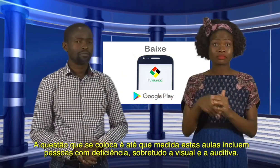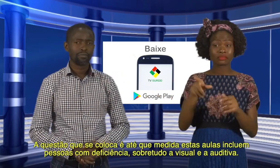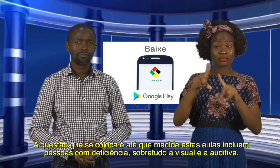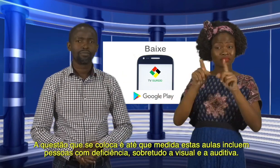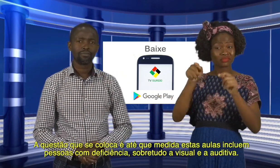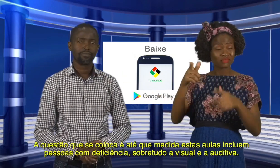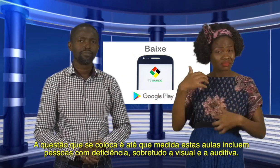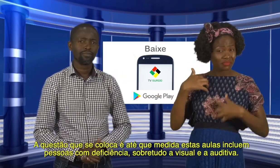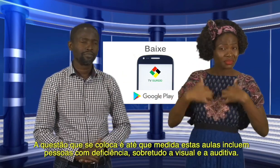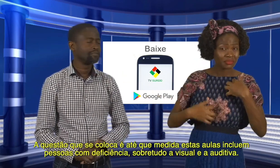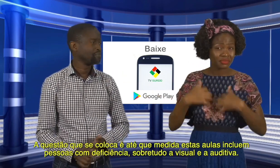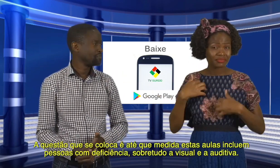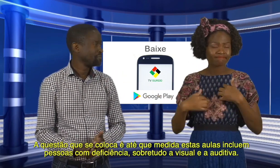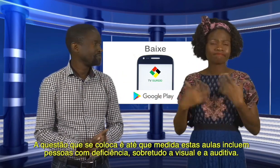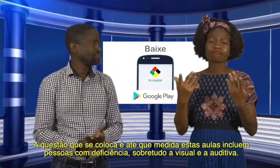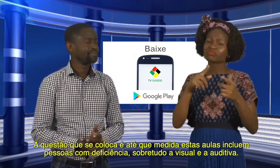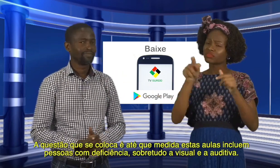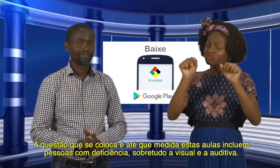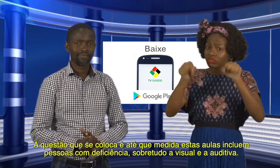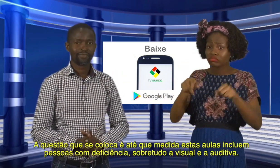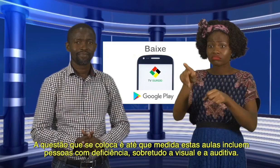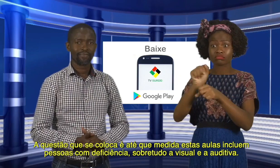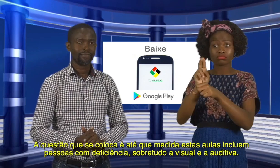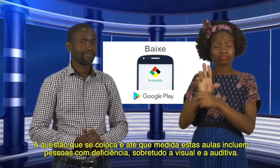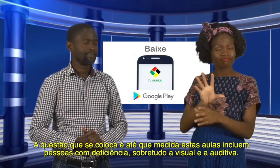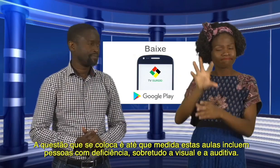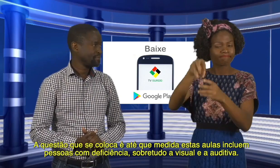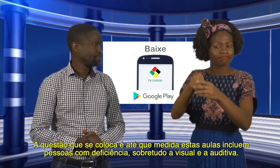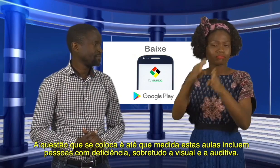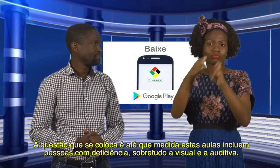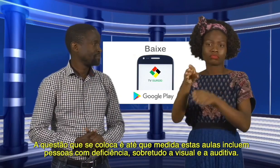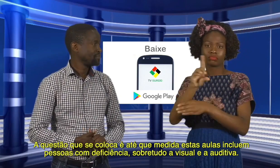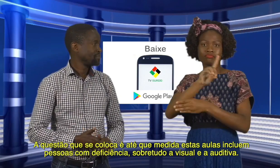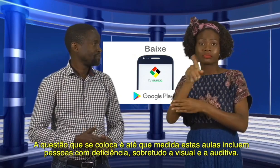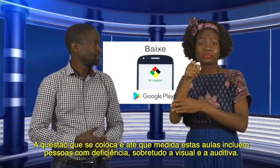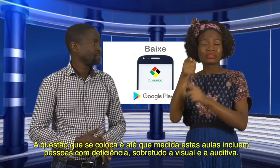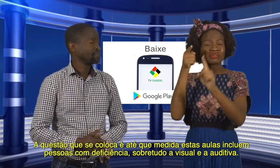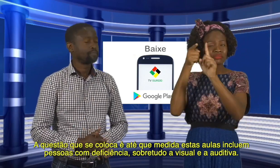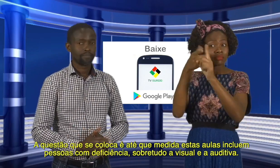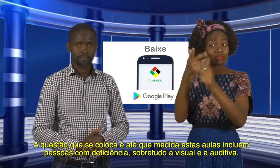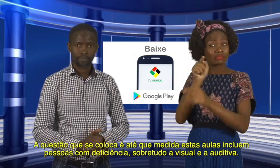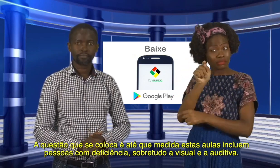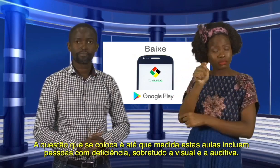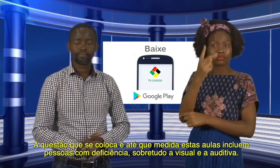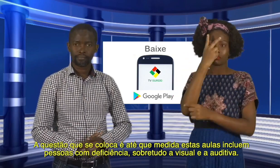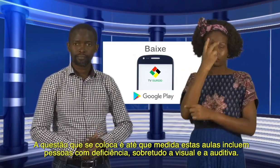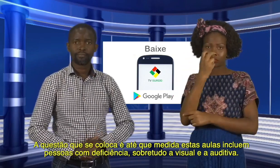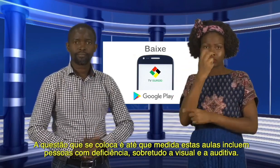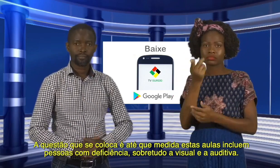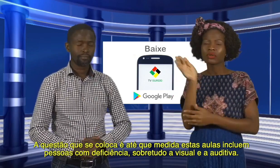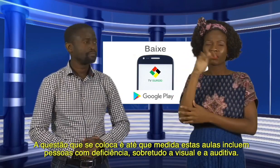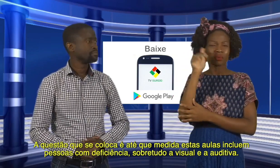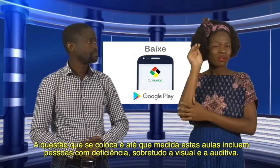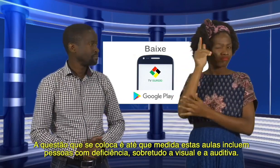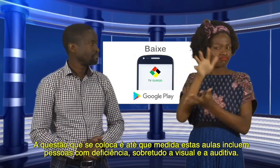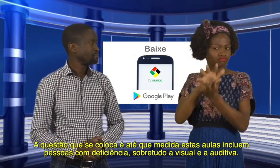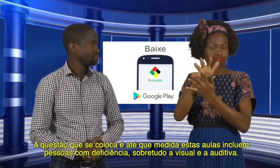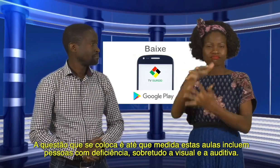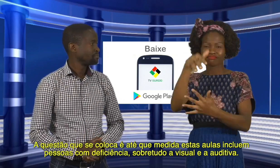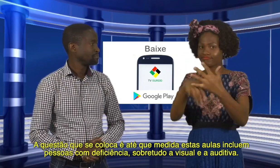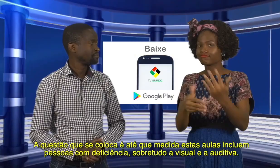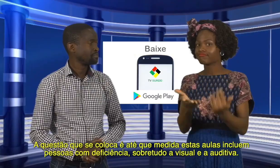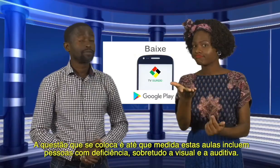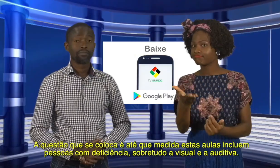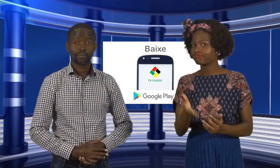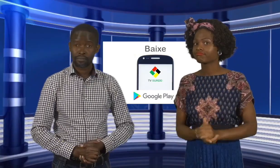questão que se coloca é até que medida estas aulas incluem pessoas com deficiência, sobretudo a visual e